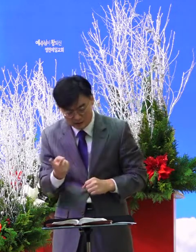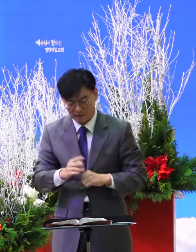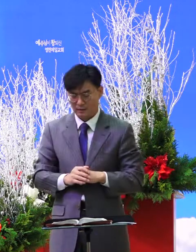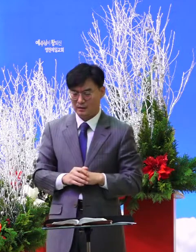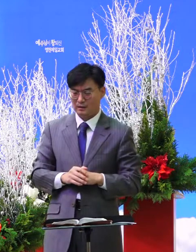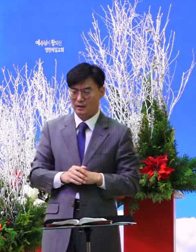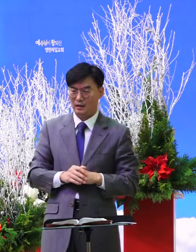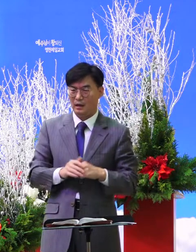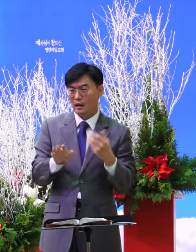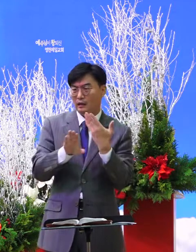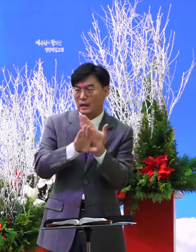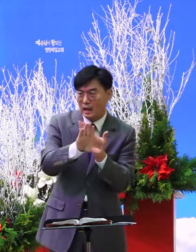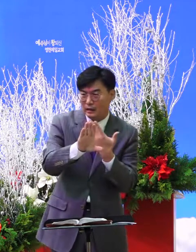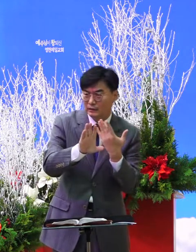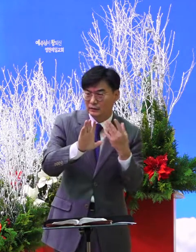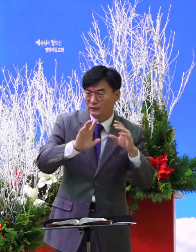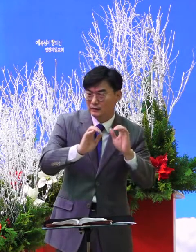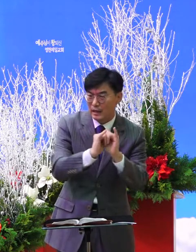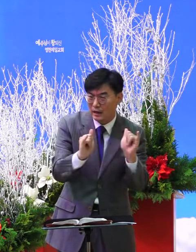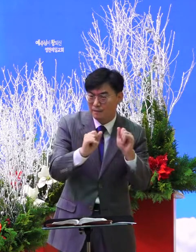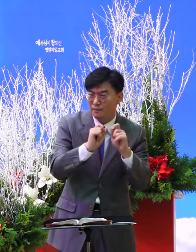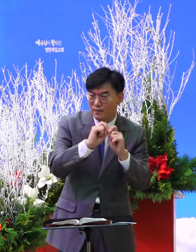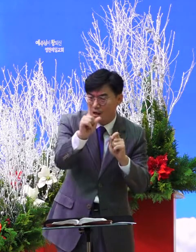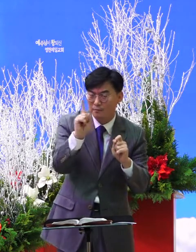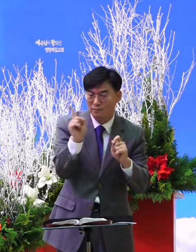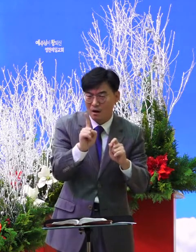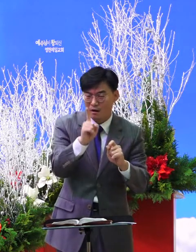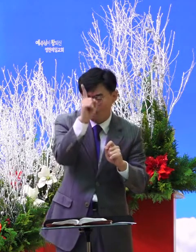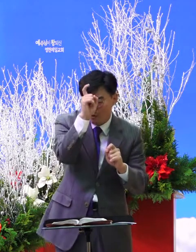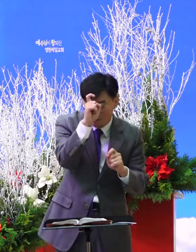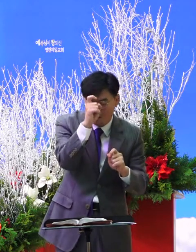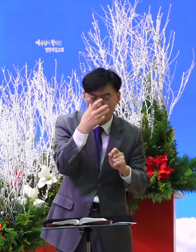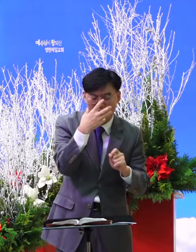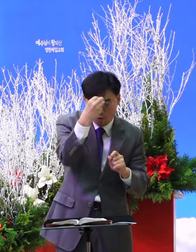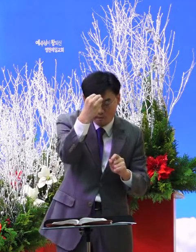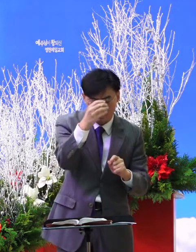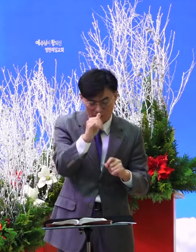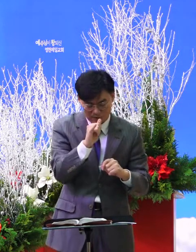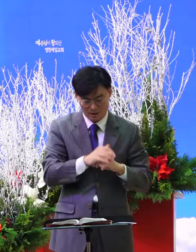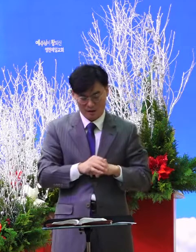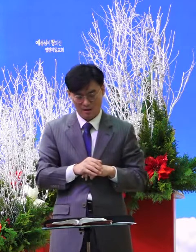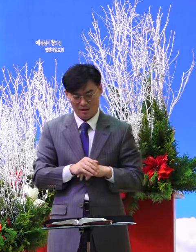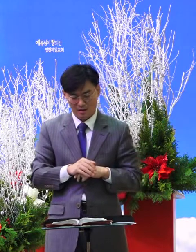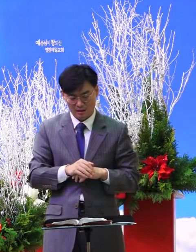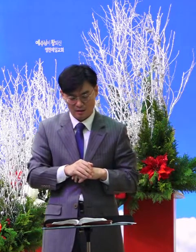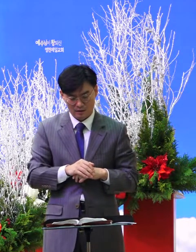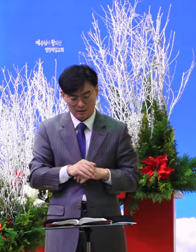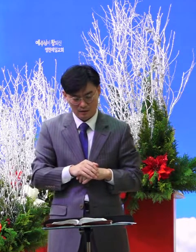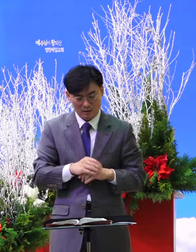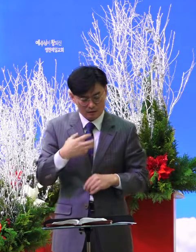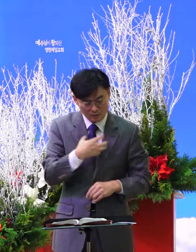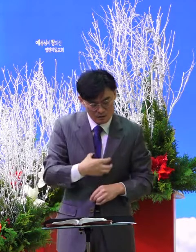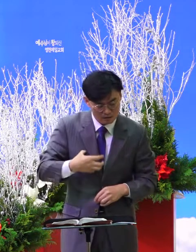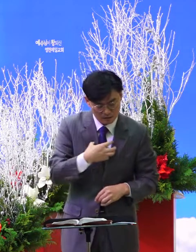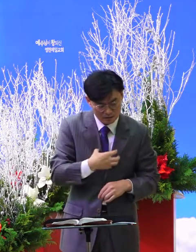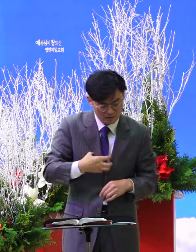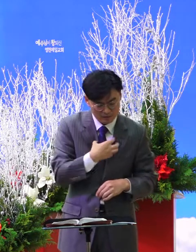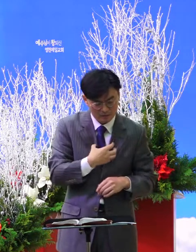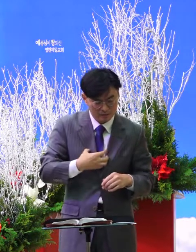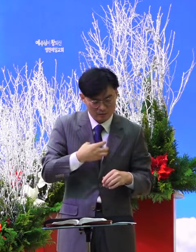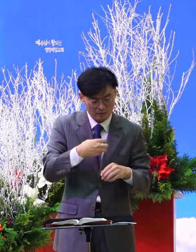내 삶의 행복과 자손의 잘됨 그리고 우리가 알지 못하는 사후 세계를 염려하며